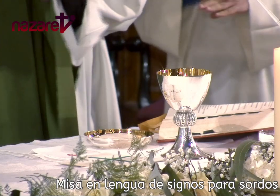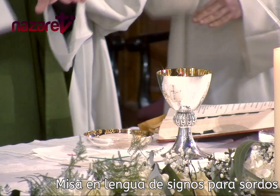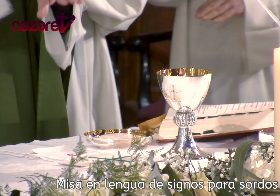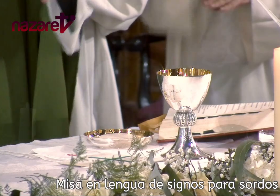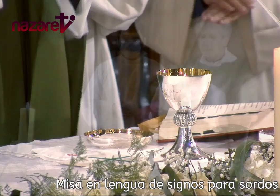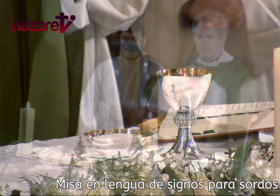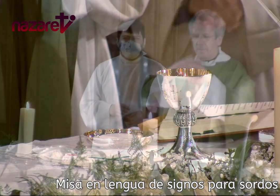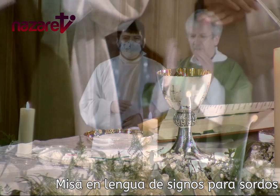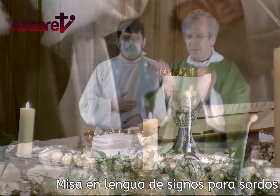d